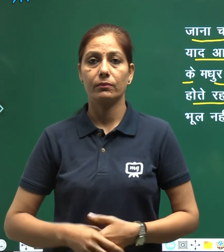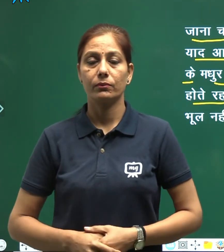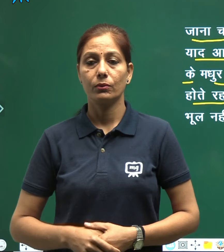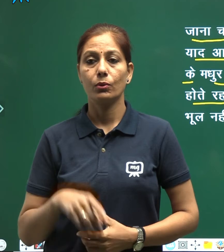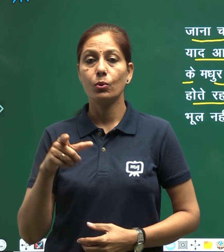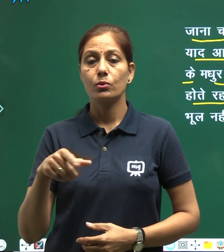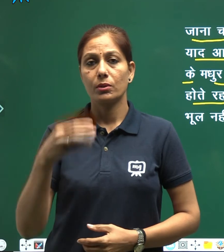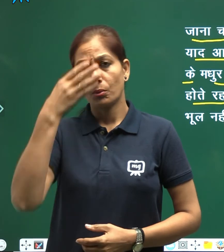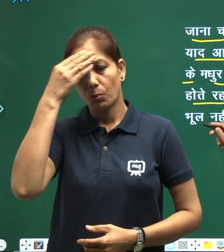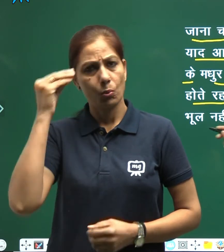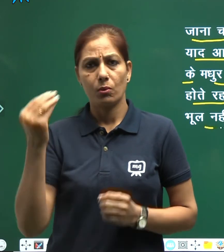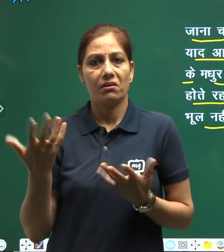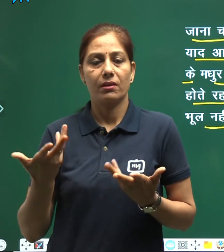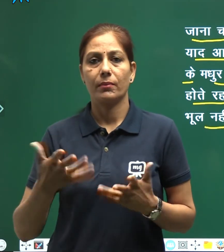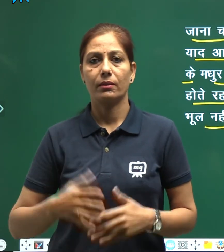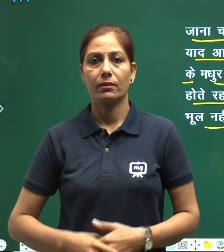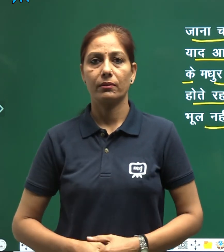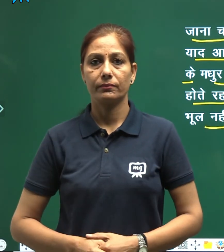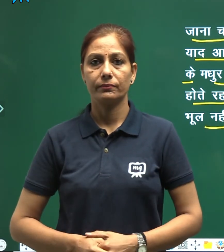उसे भूल नहीं पाता।